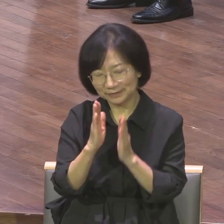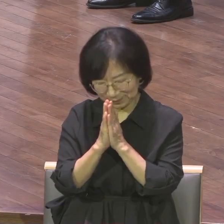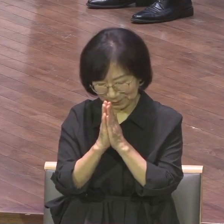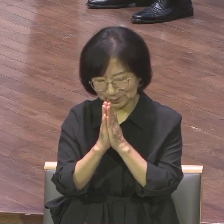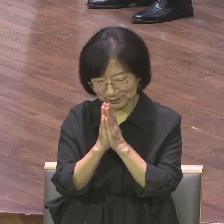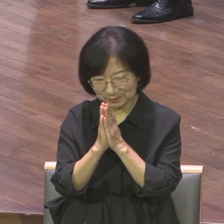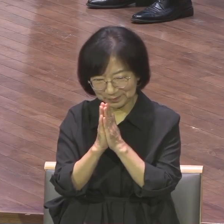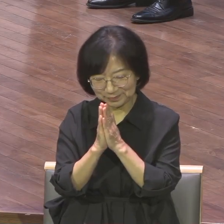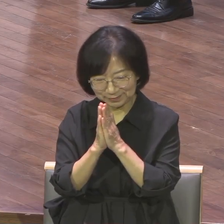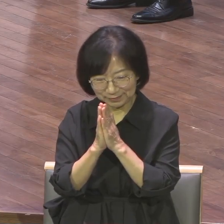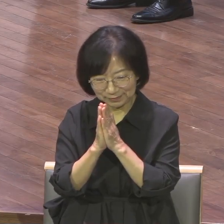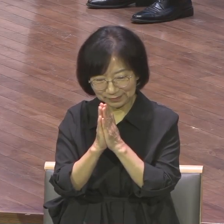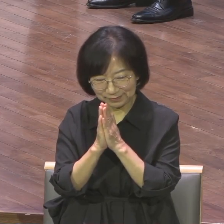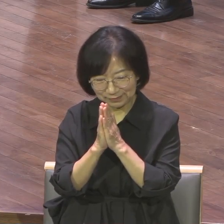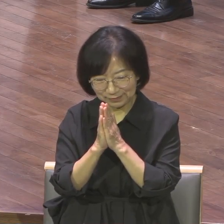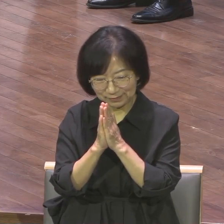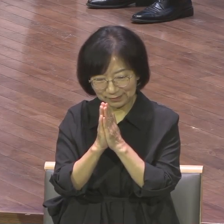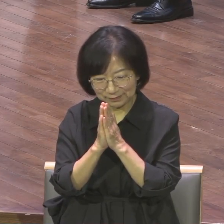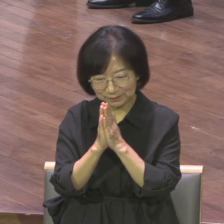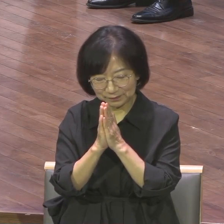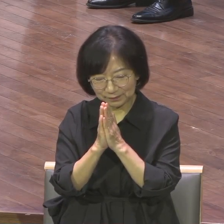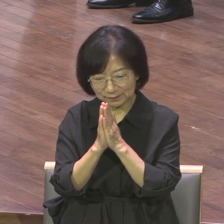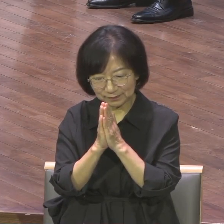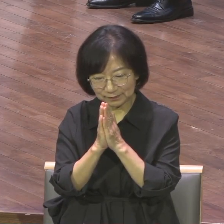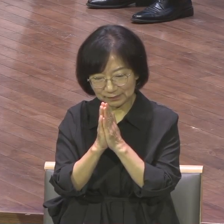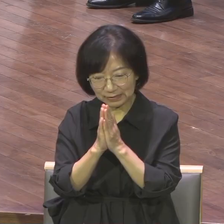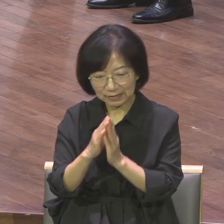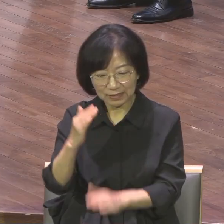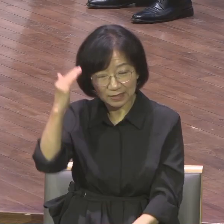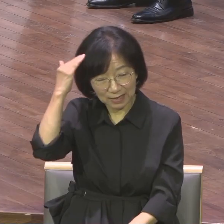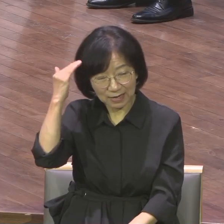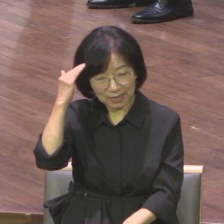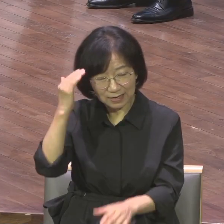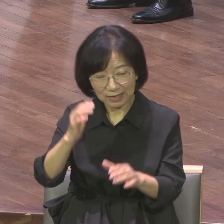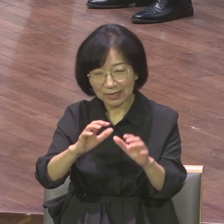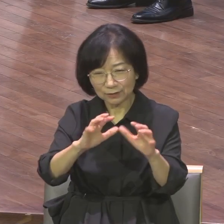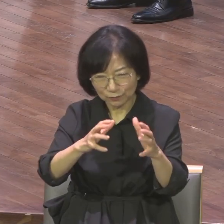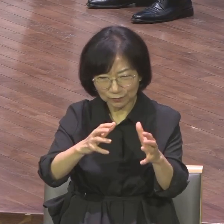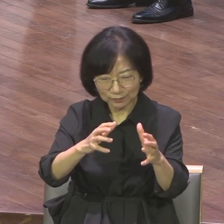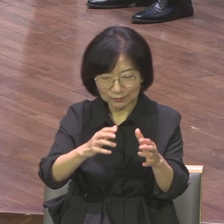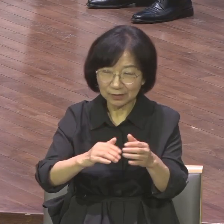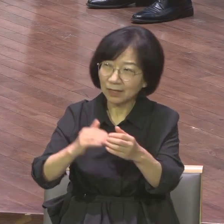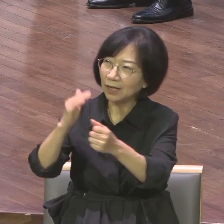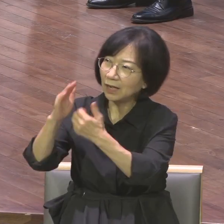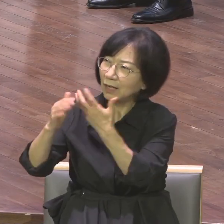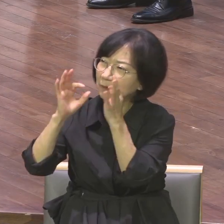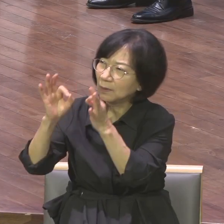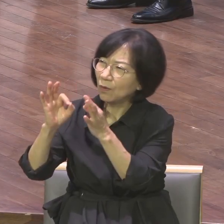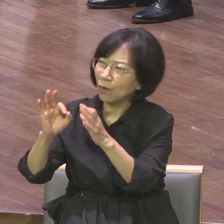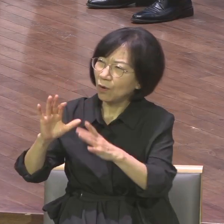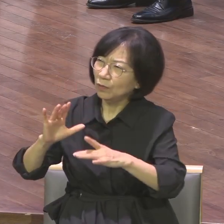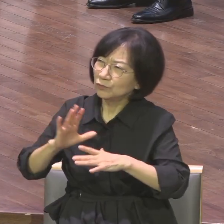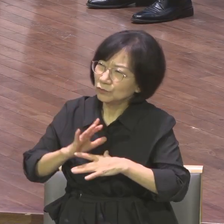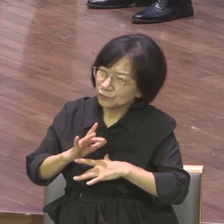하나님이여, 이 나라가 정말 하나님을 두려워하고 이 정부가